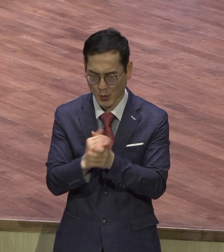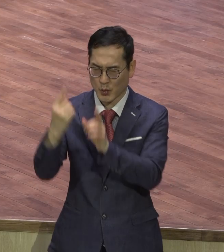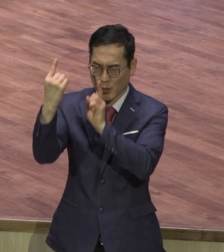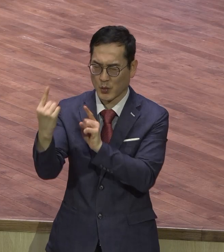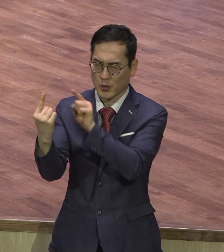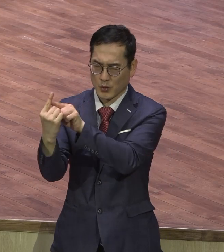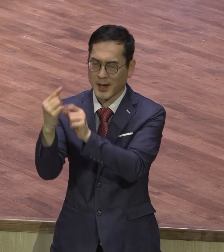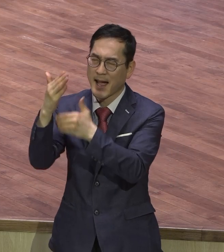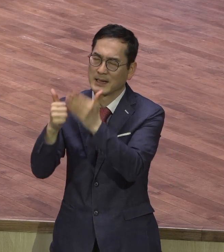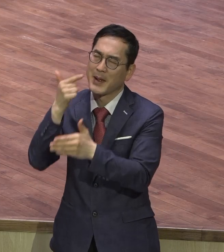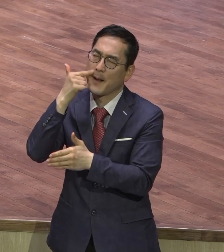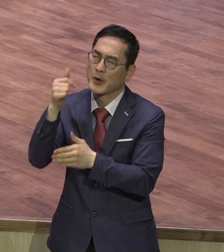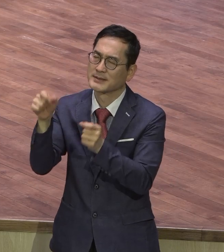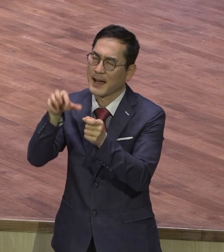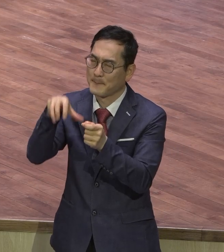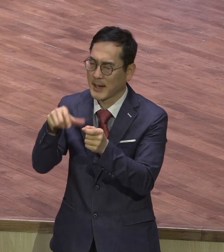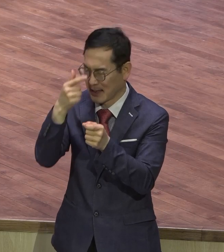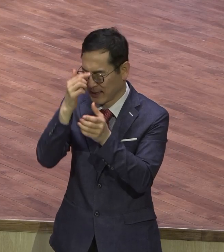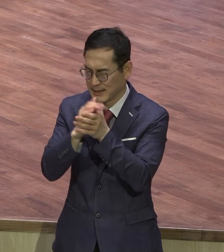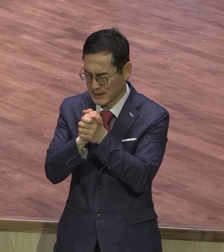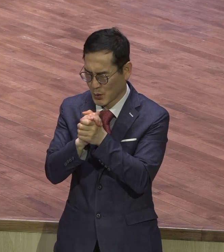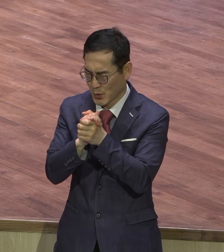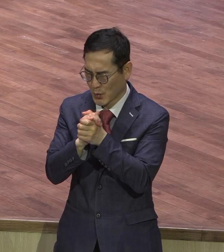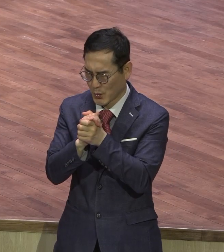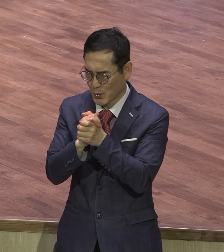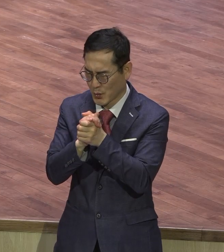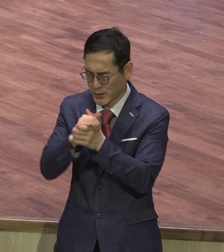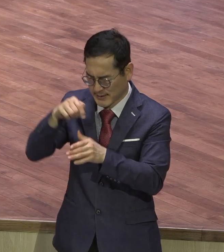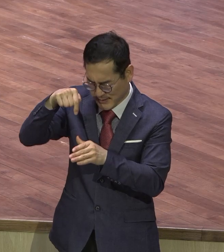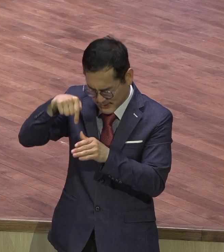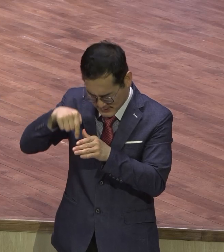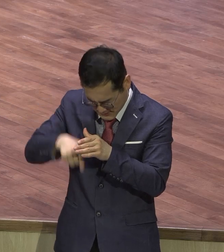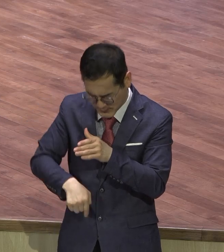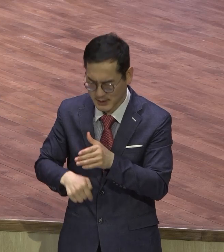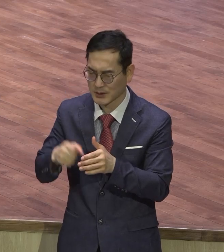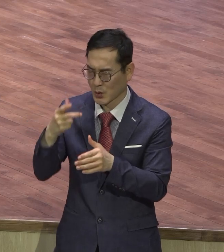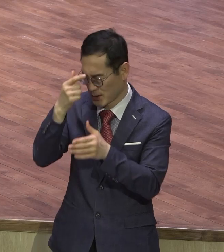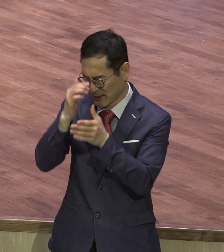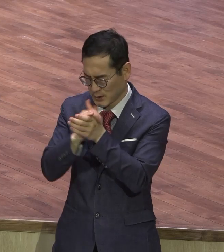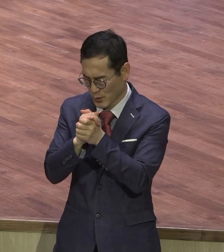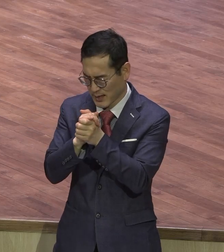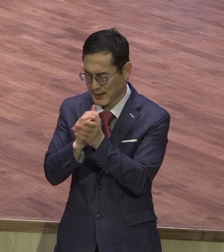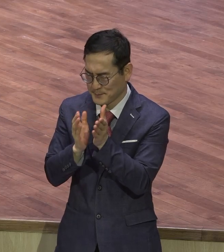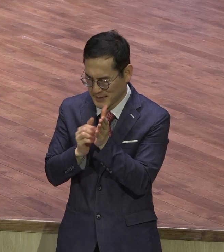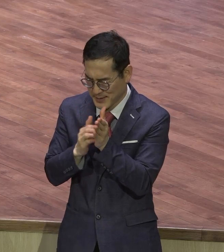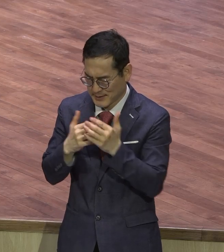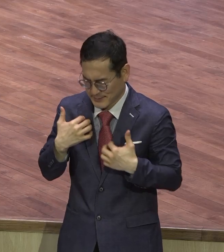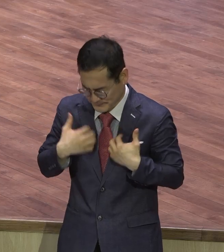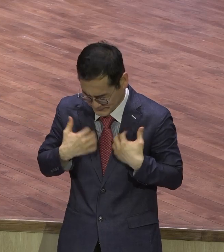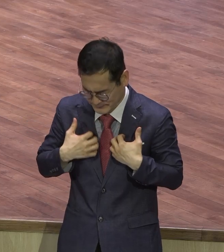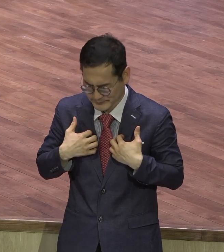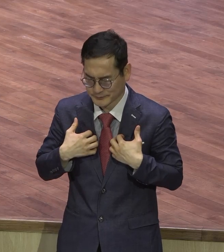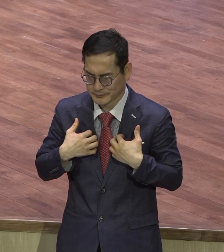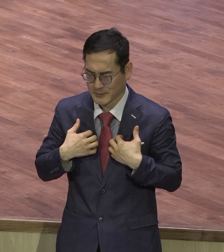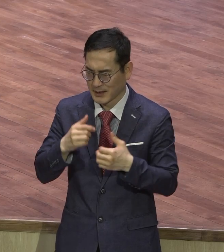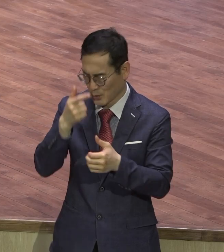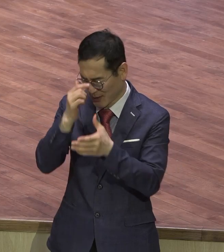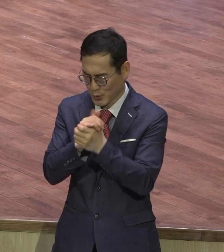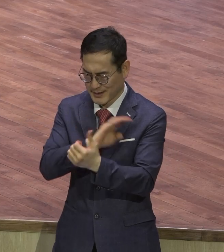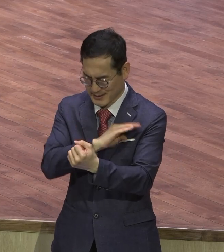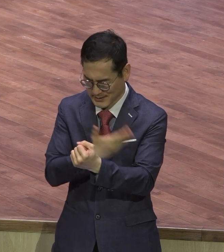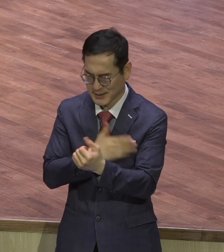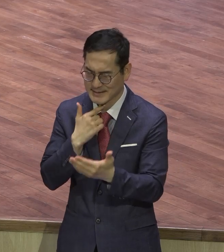아버지 하나님 앞에 기도의 골방을 만들어 기도의 비밀을 누리는 기도의 능력을 체험하는